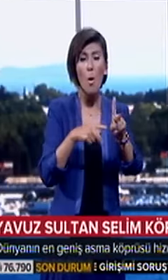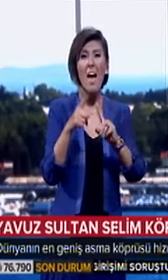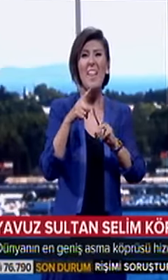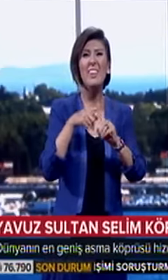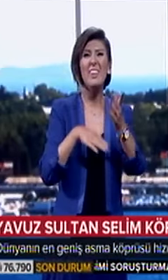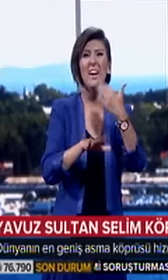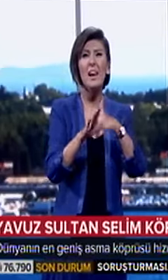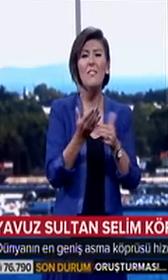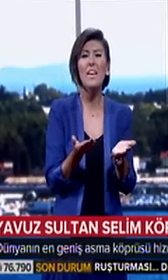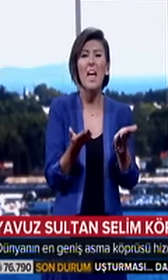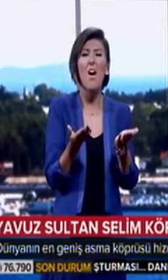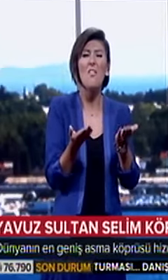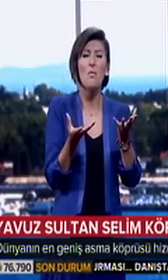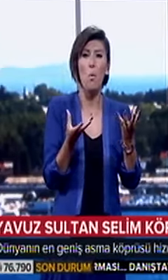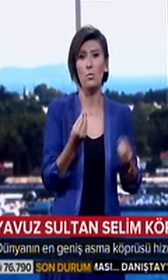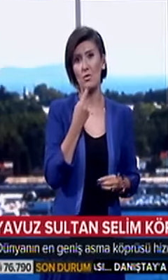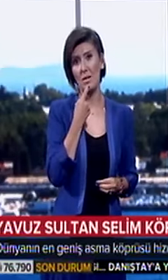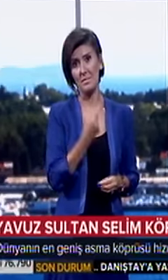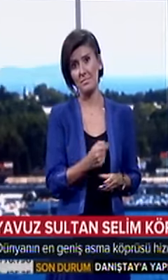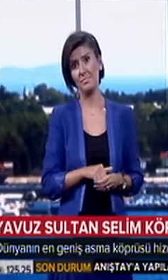yükünü hafifletecek.